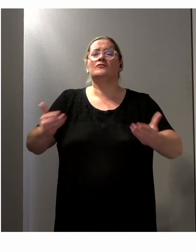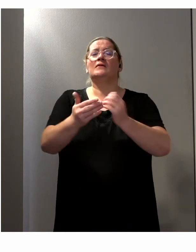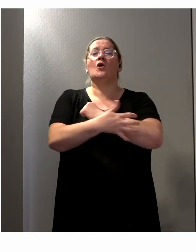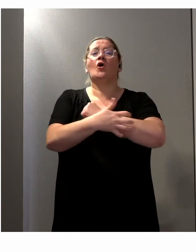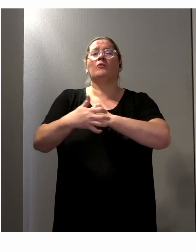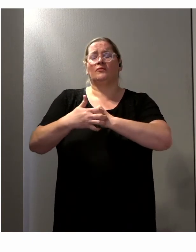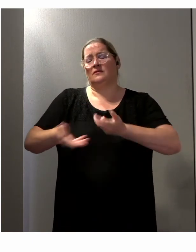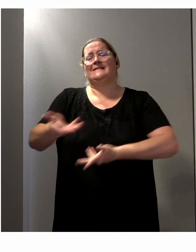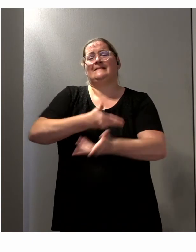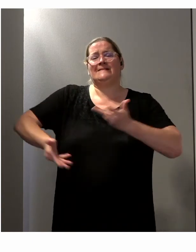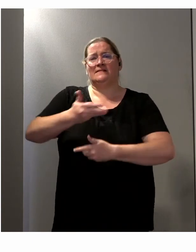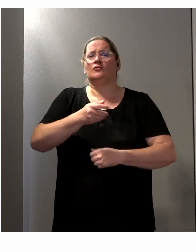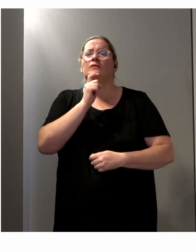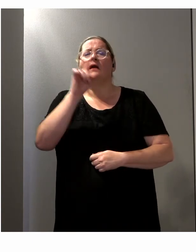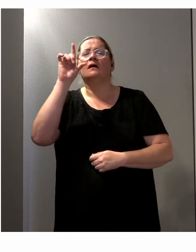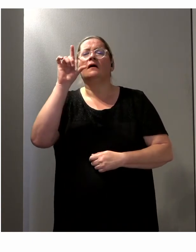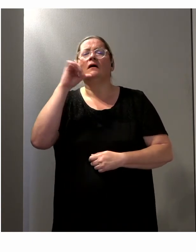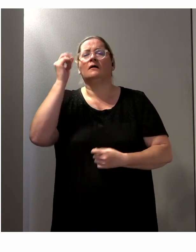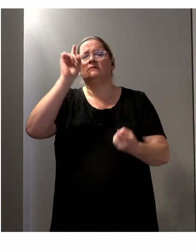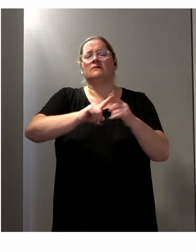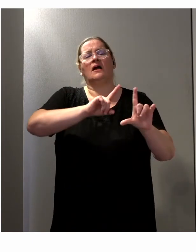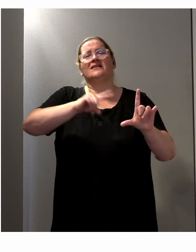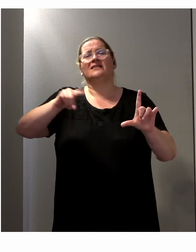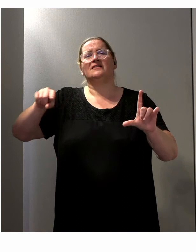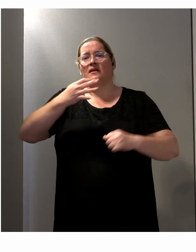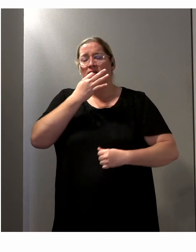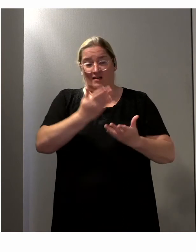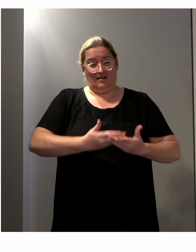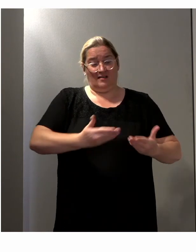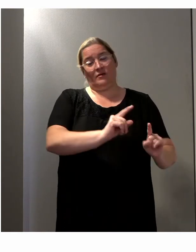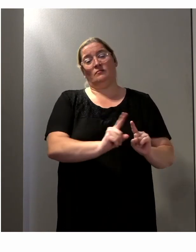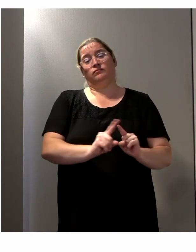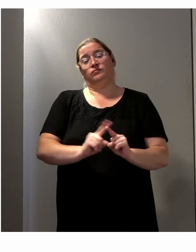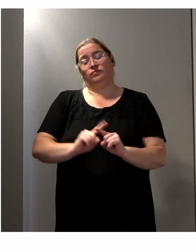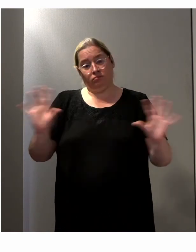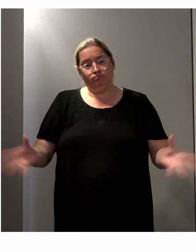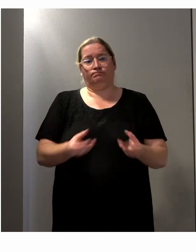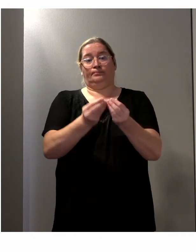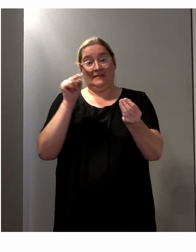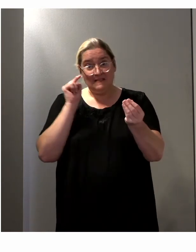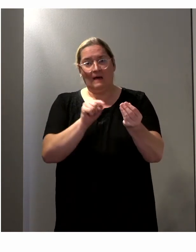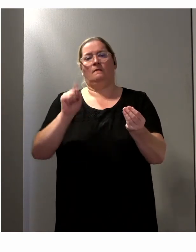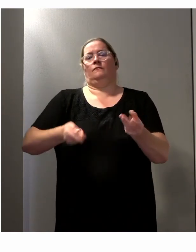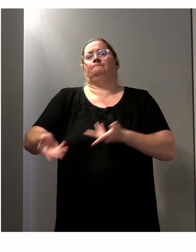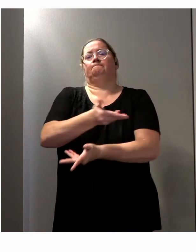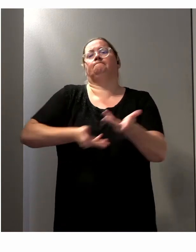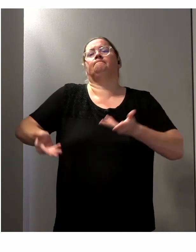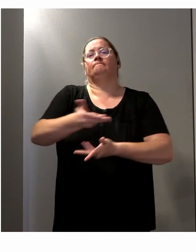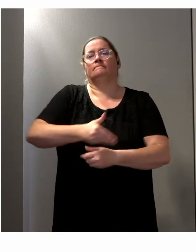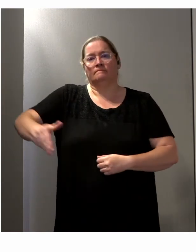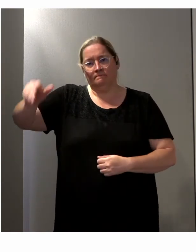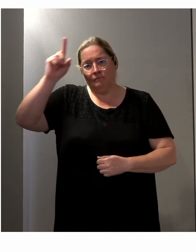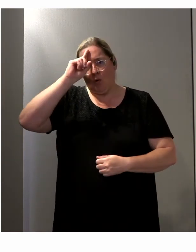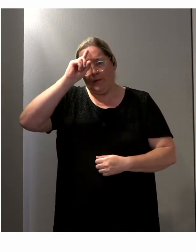Monsieur Langlard tout à l'heure, les personnes en situation les situations de pauvreté vécues par les personnes en situation de handicap, à travers